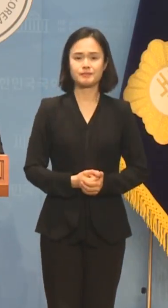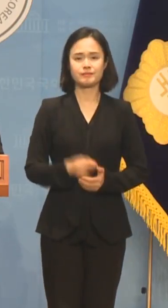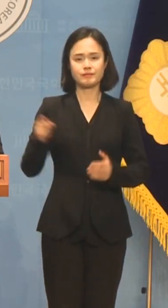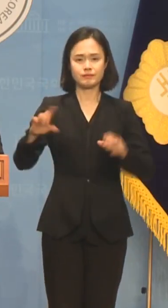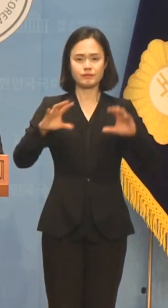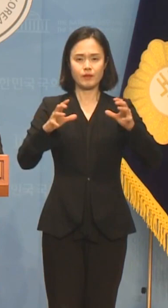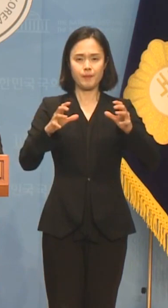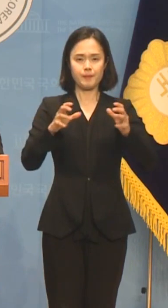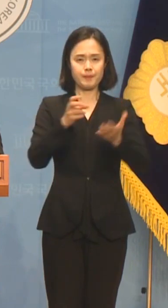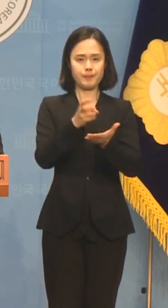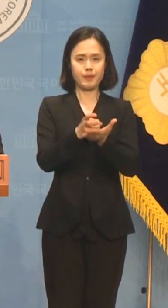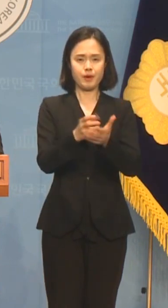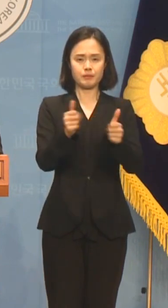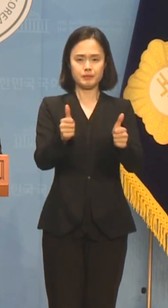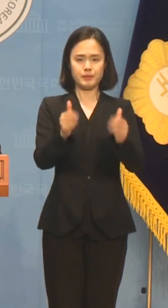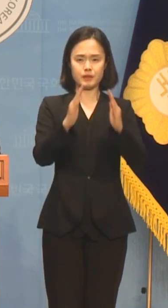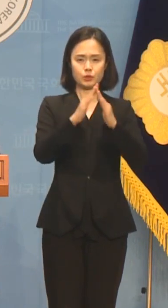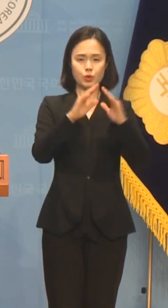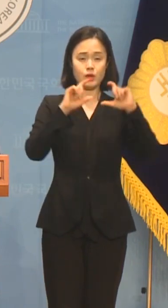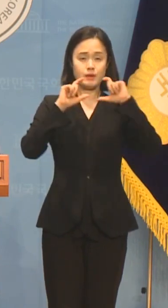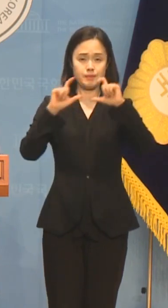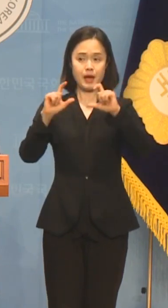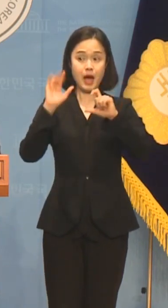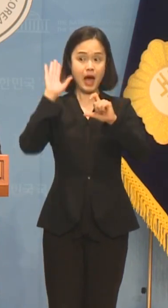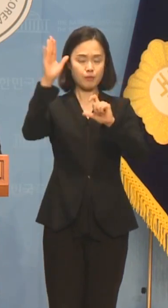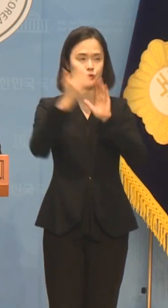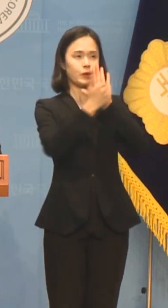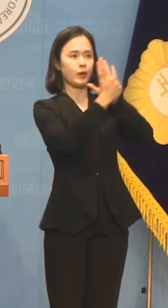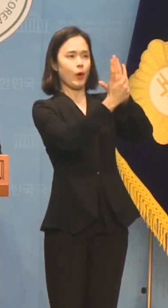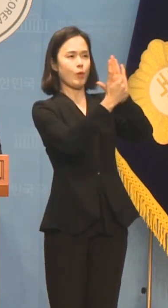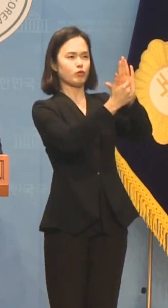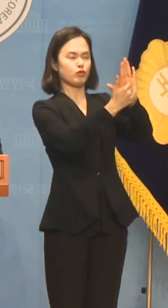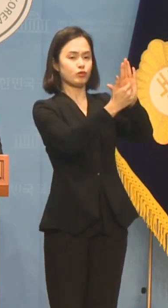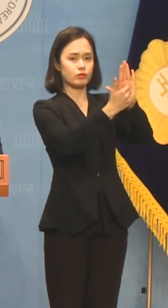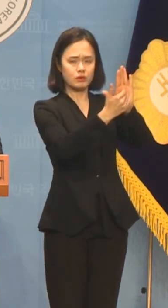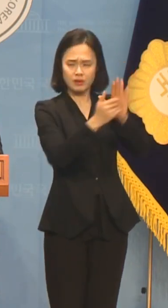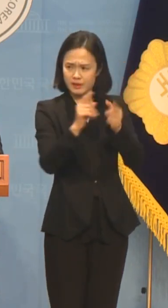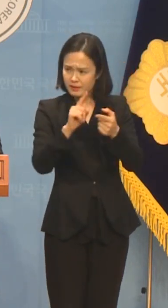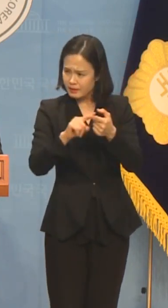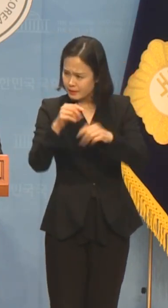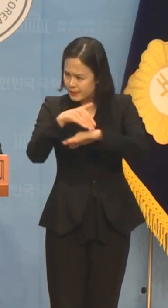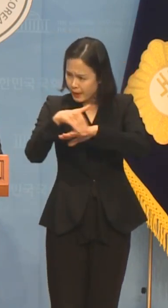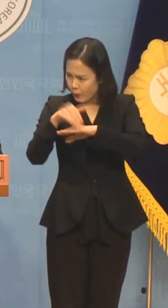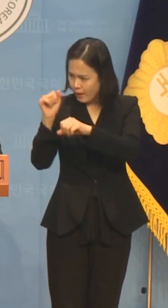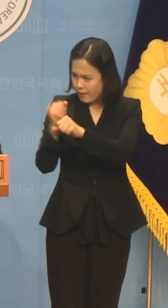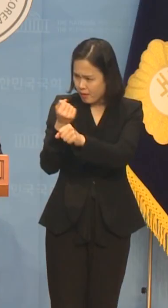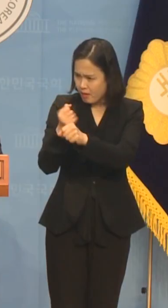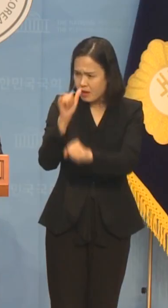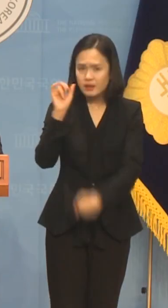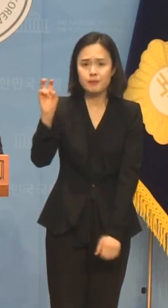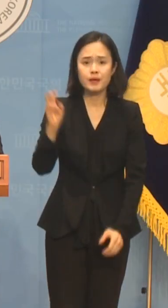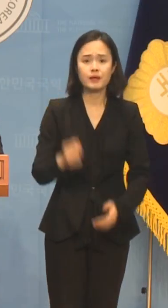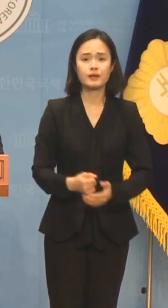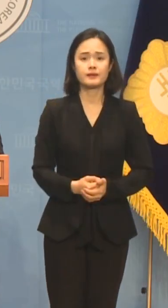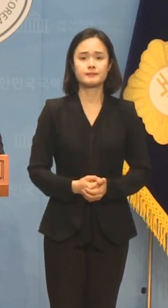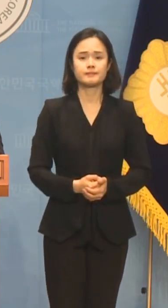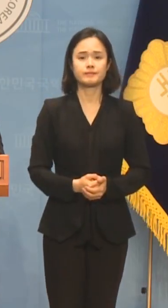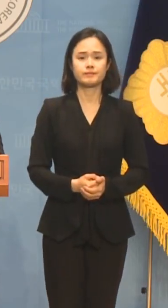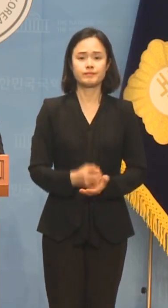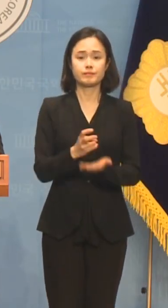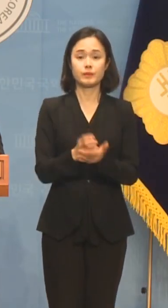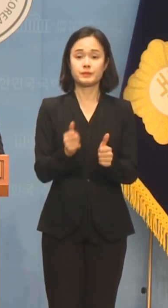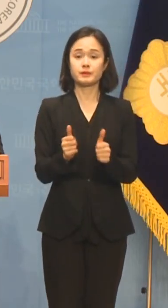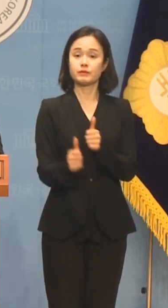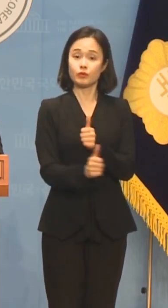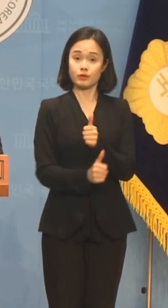겁니까? 윤석열 대리인의 주장이 궁극적으로 무엇을 노리는지는 이날 국회 법사위원회에서